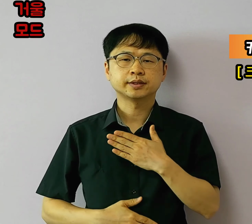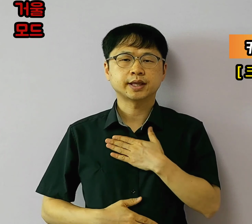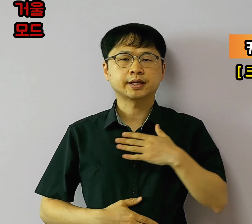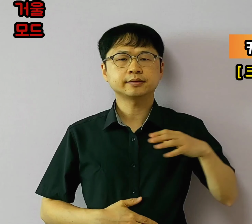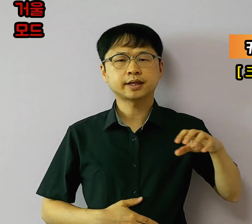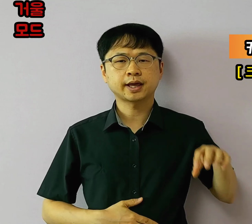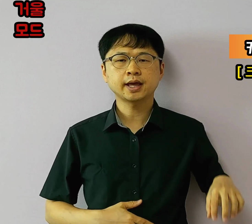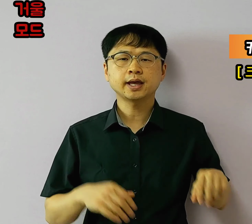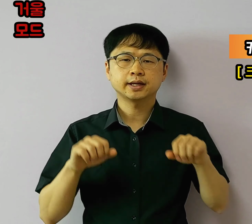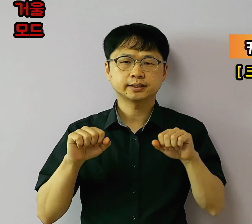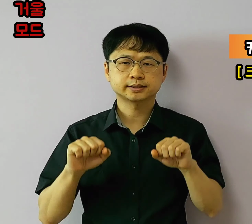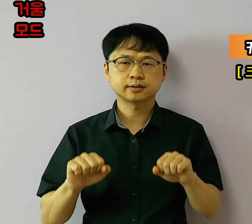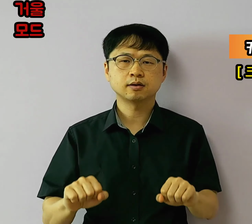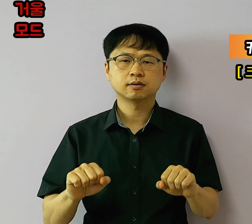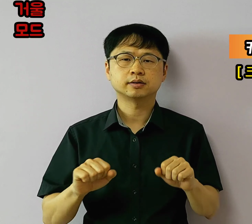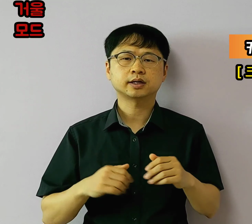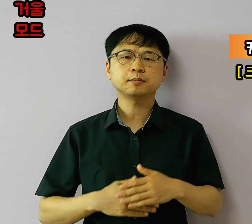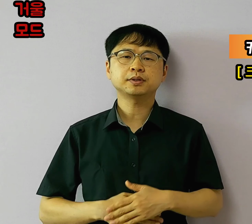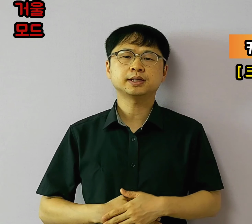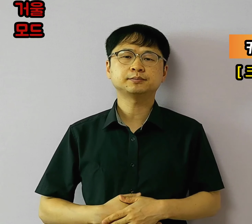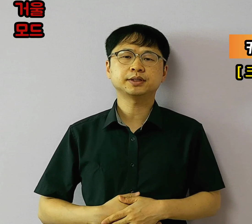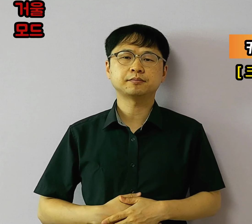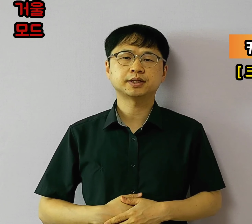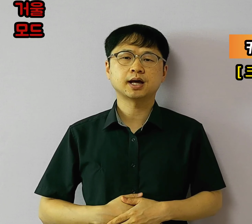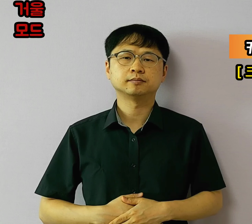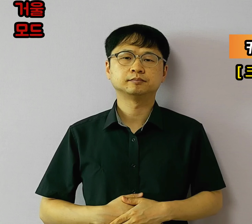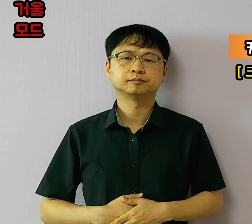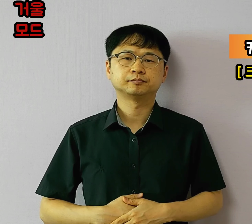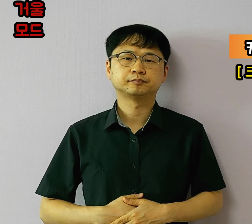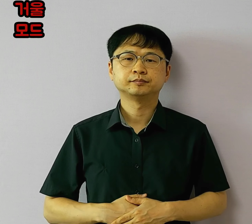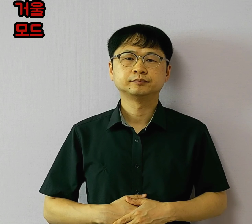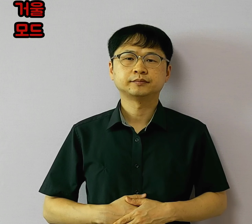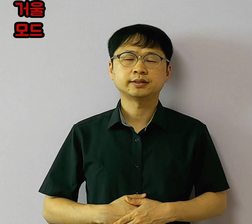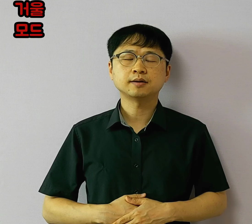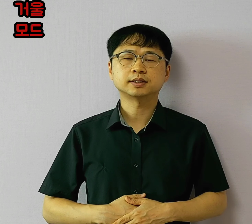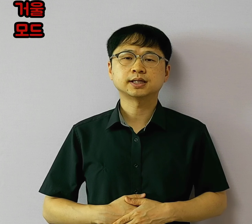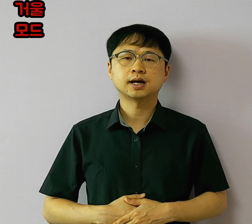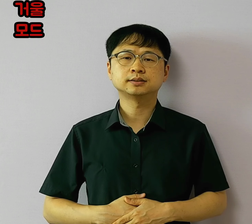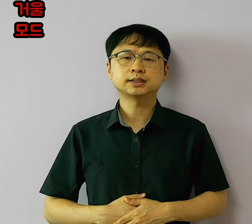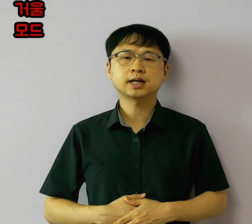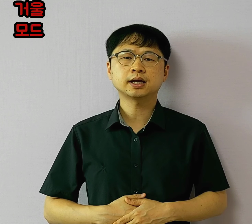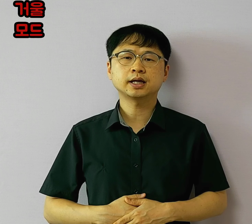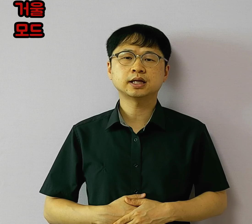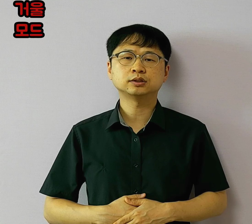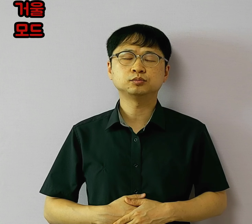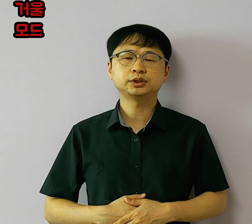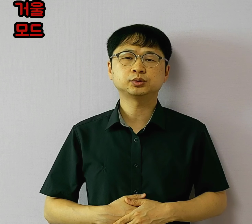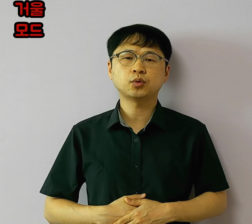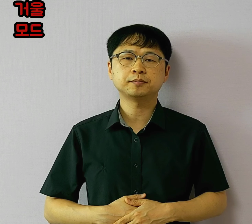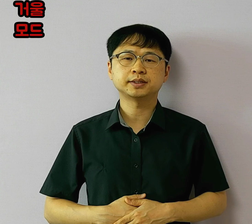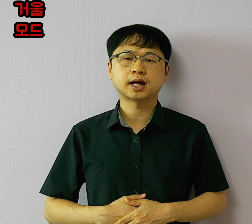내 곁에 있어 이렇게 표현하시면 됩니다. 네, 다음 가사 그 사랑에 난